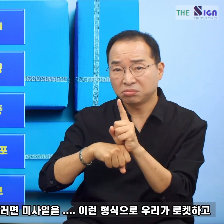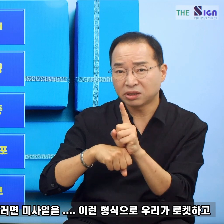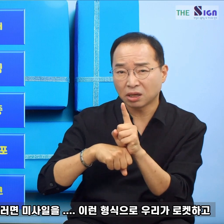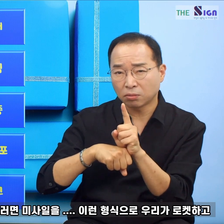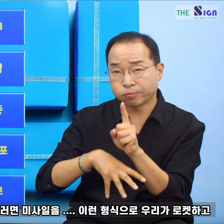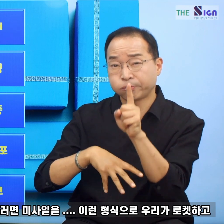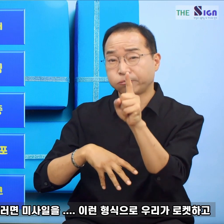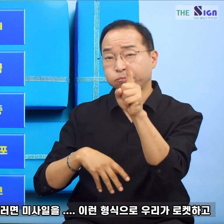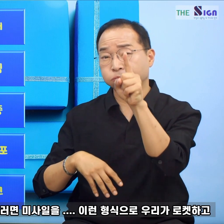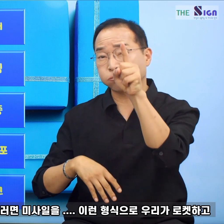미사일을